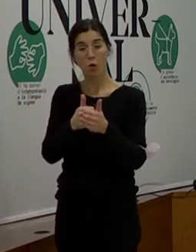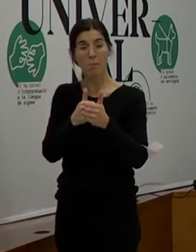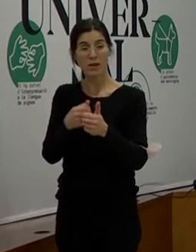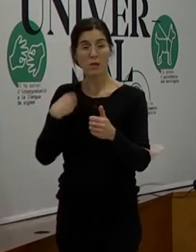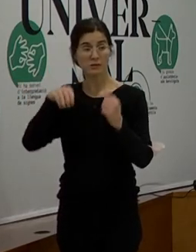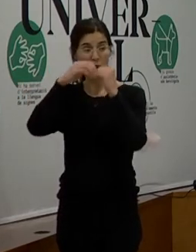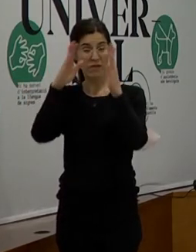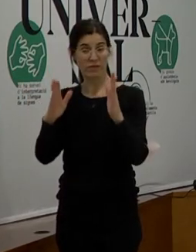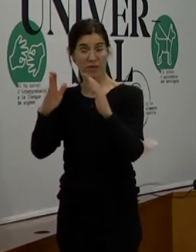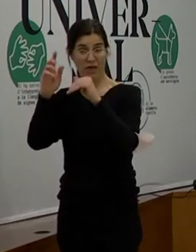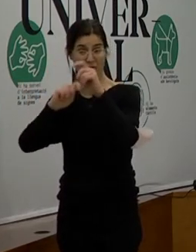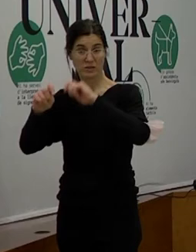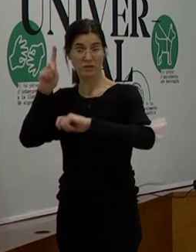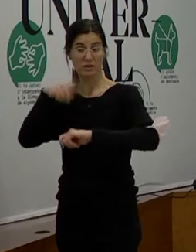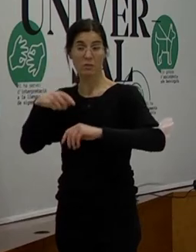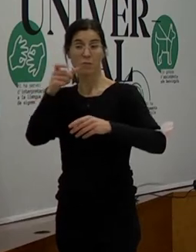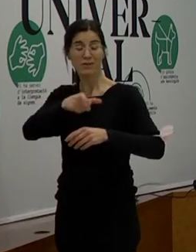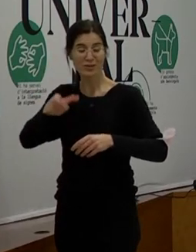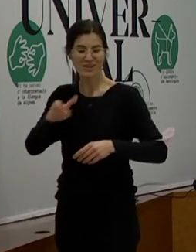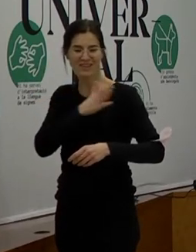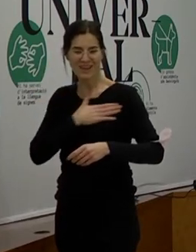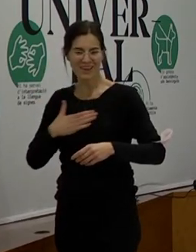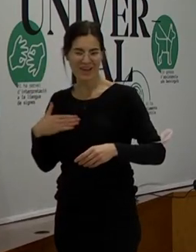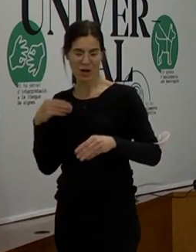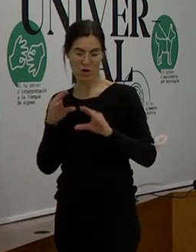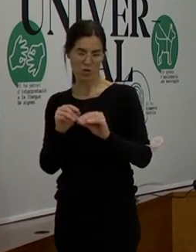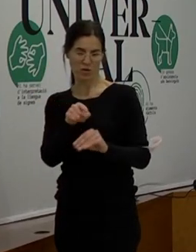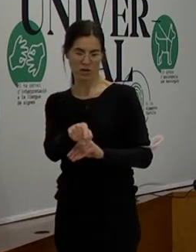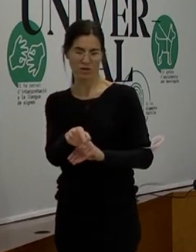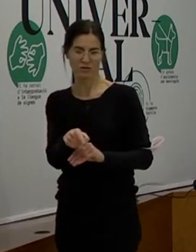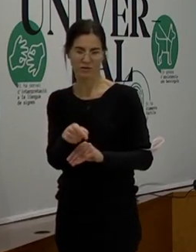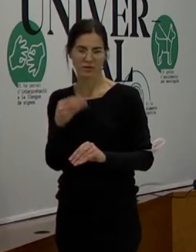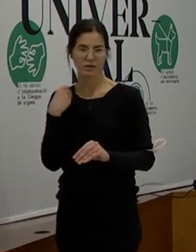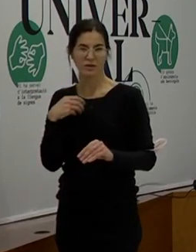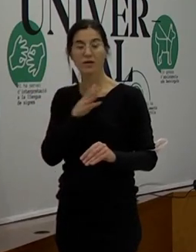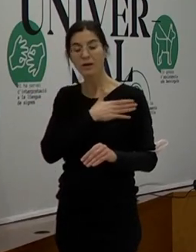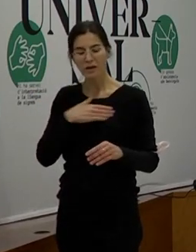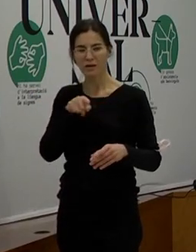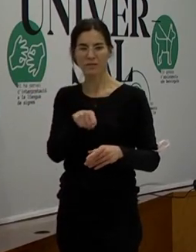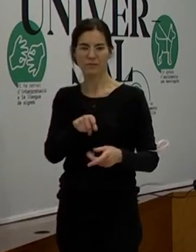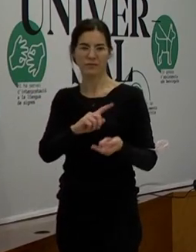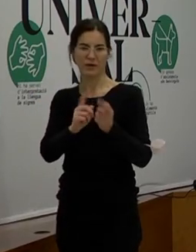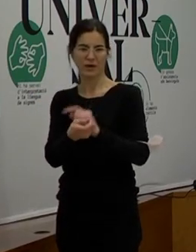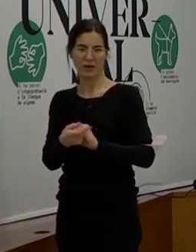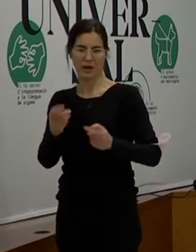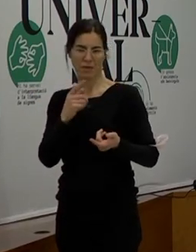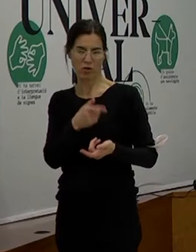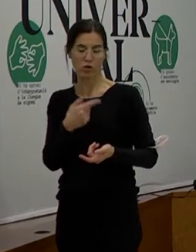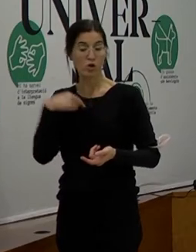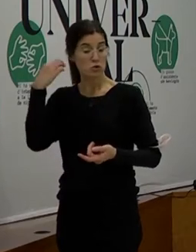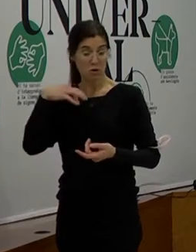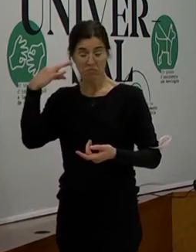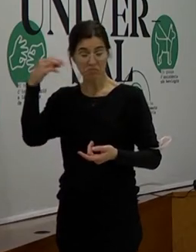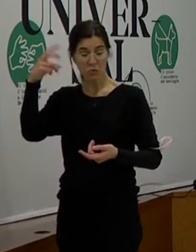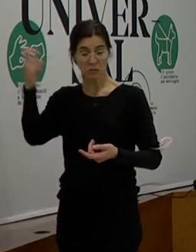entitats i a les persones que vulguin fer servir aquest moviment, que vulguin tindre aquests canviadors. Jo l'únic que tinc que fer aquí és